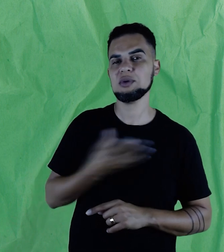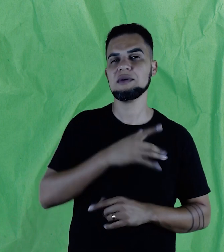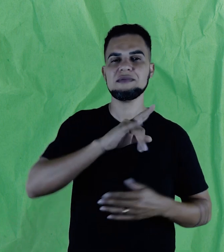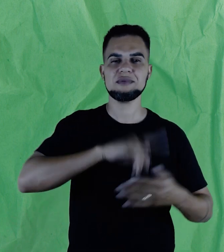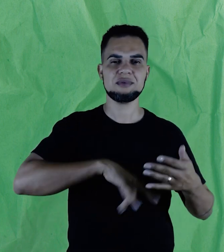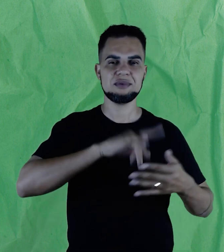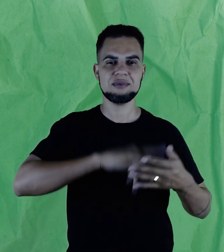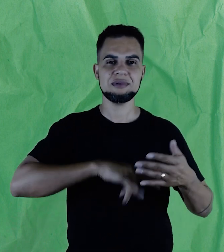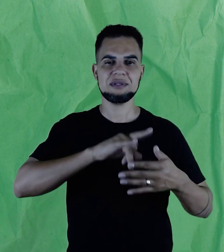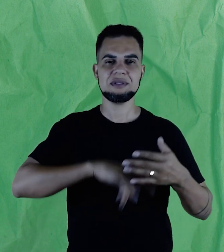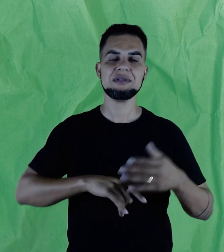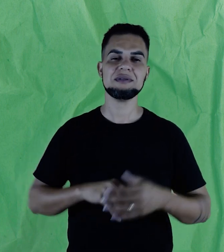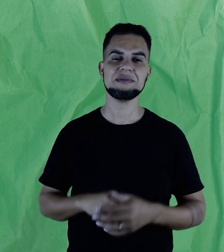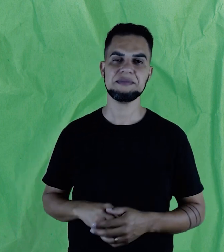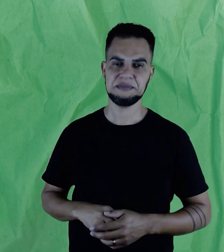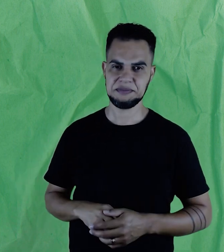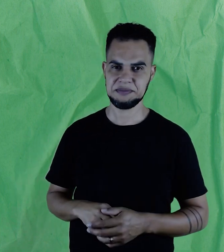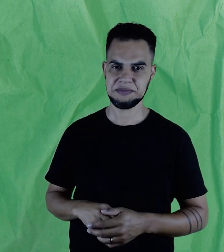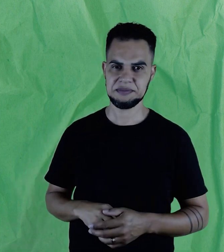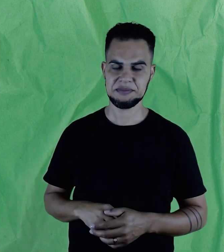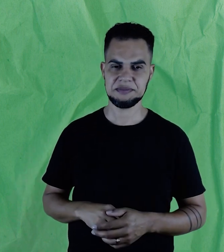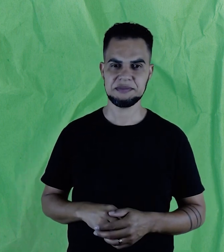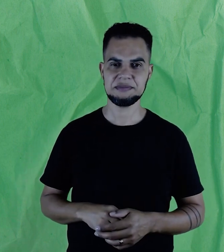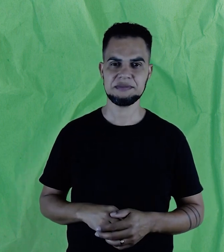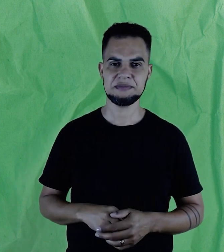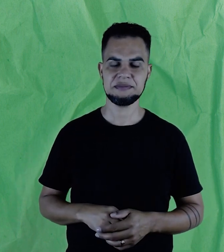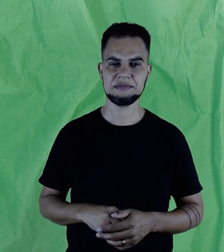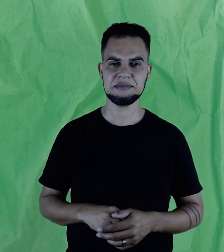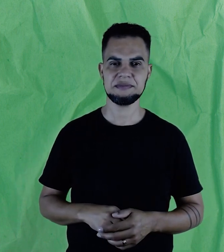novo documento aqui.